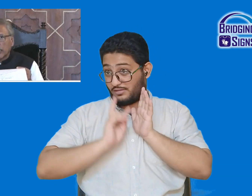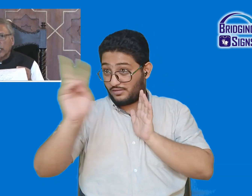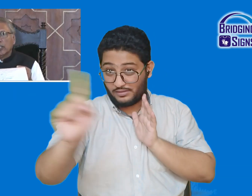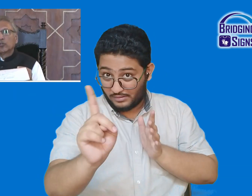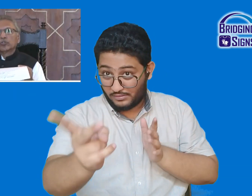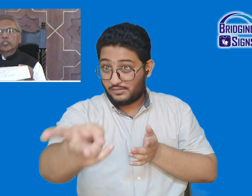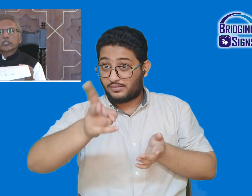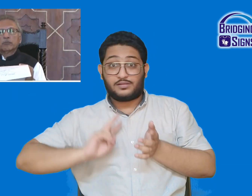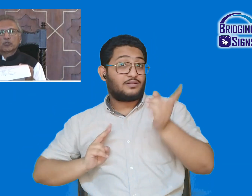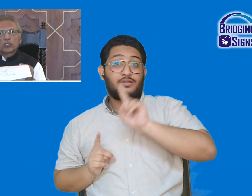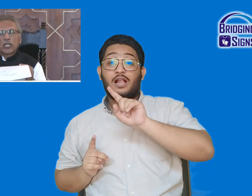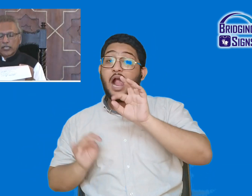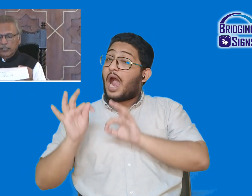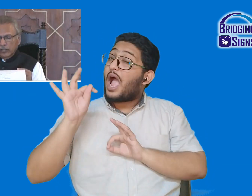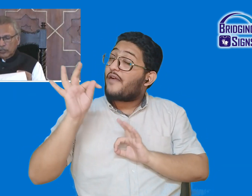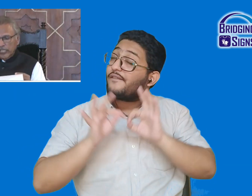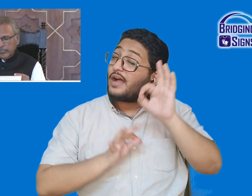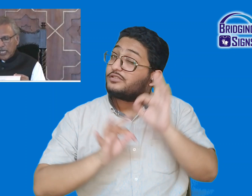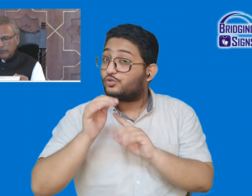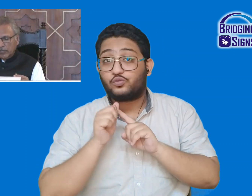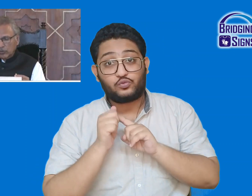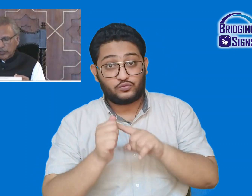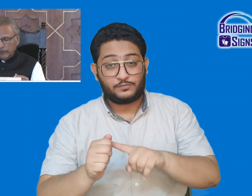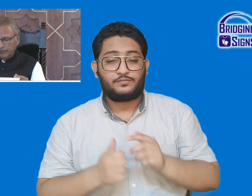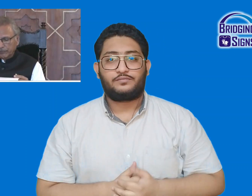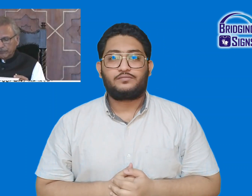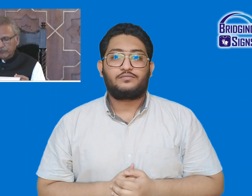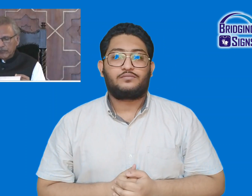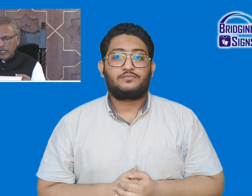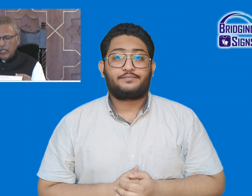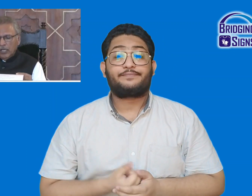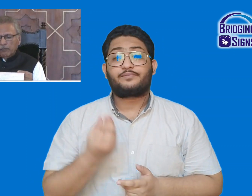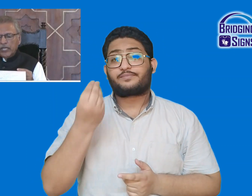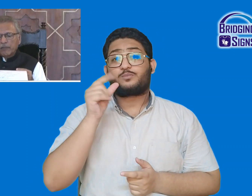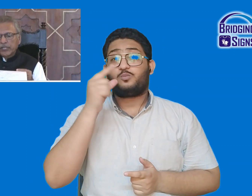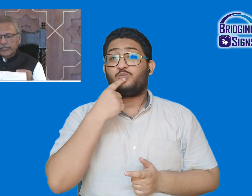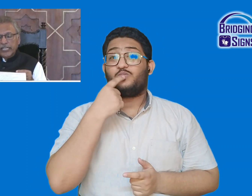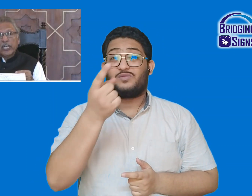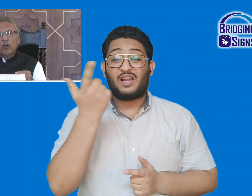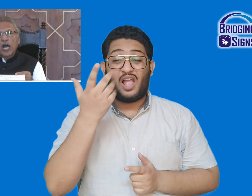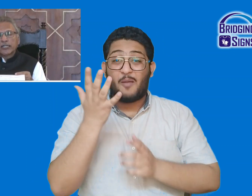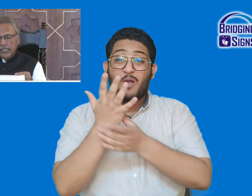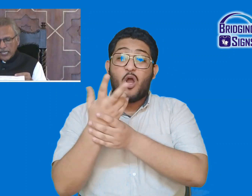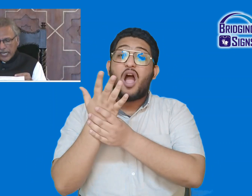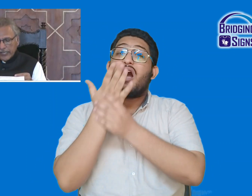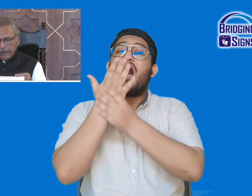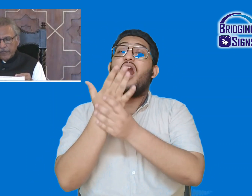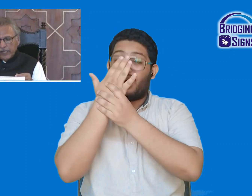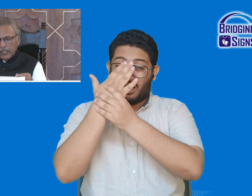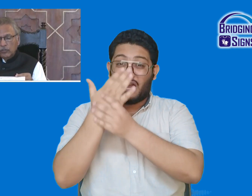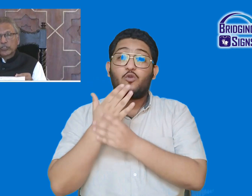کو نہ لگے, دوسرے سے مجھ کو نہ لگے. تو یہ احتیاط بڑی ضروری ہے. پھر اپنے چہرے کو ہاتھ نہ